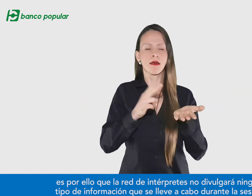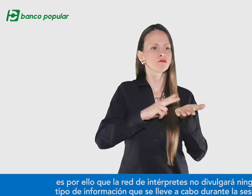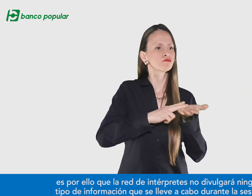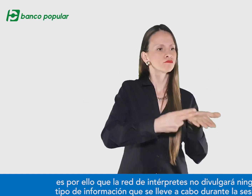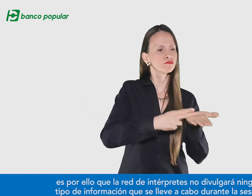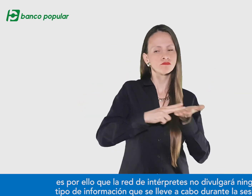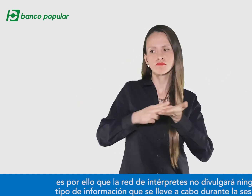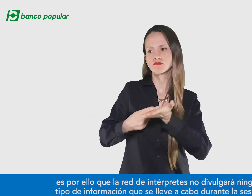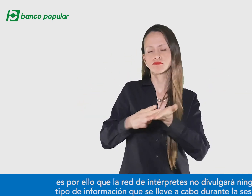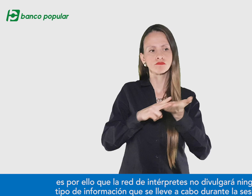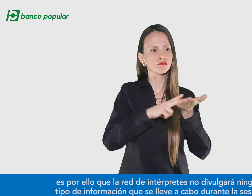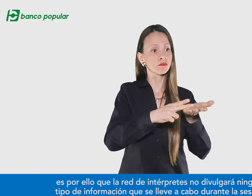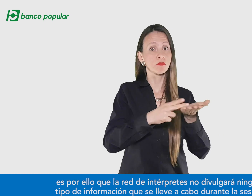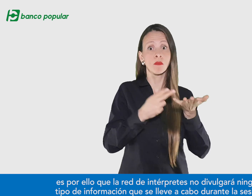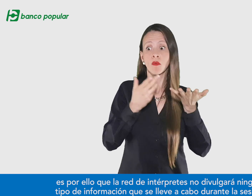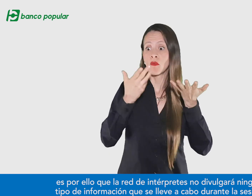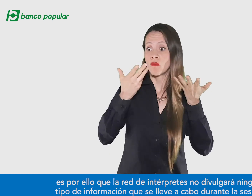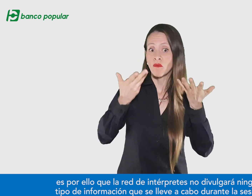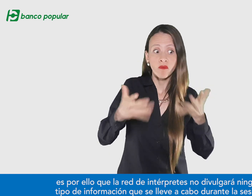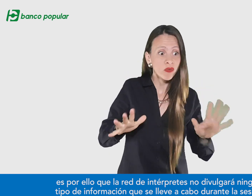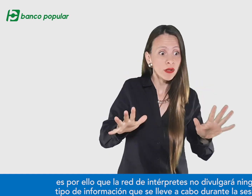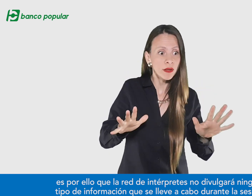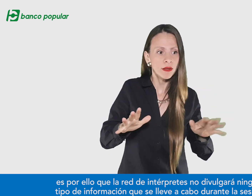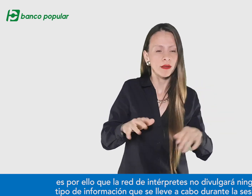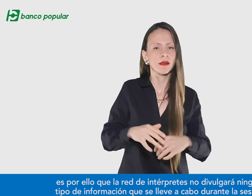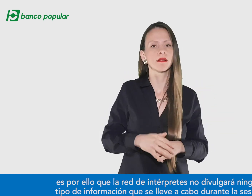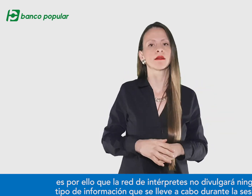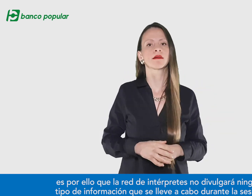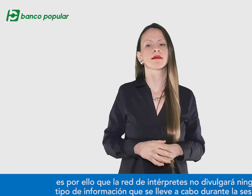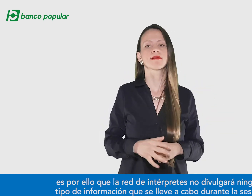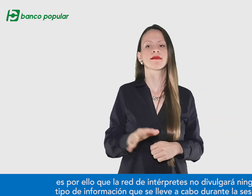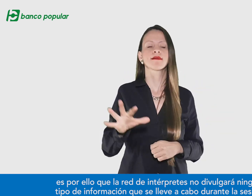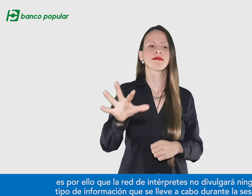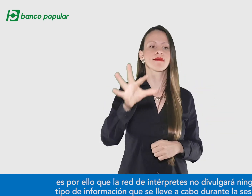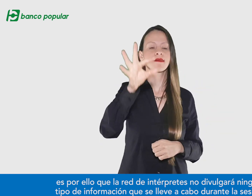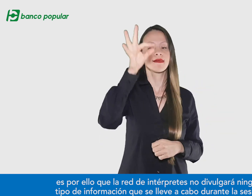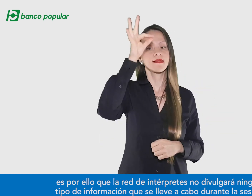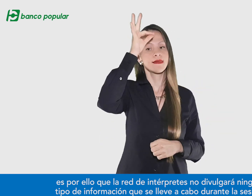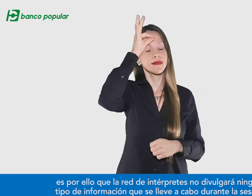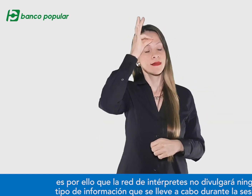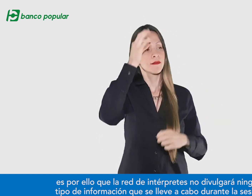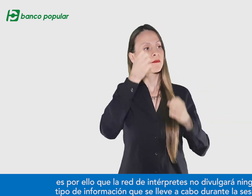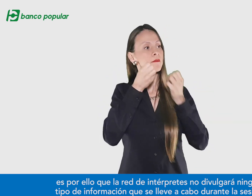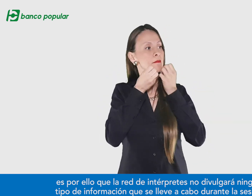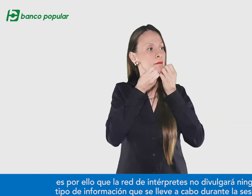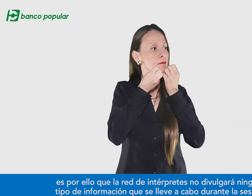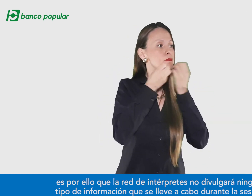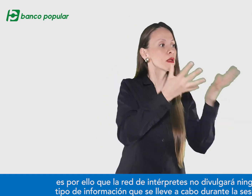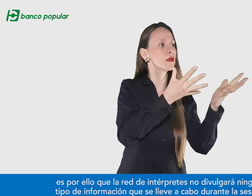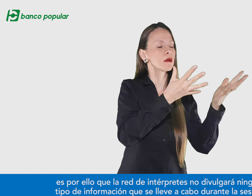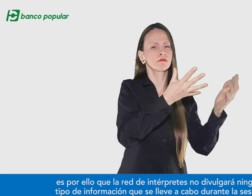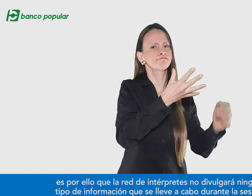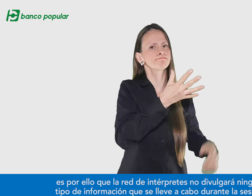ello que la red de intérpretes no divulgará ningún tipo de información que se lleve a cabo durante la sesión.